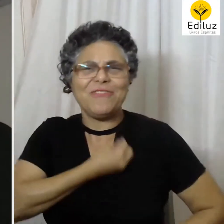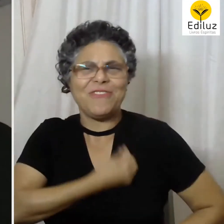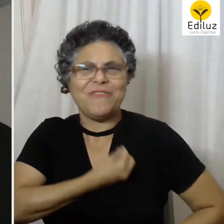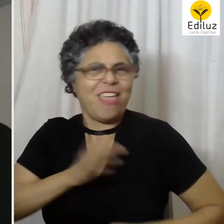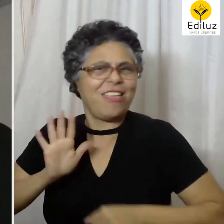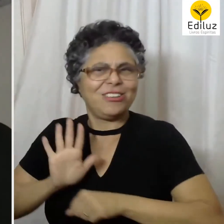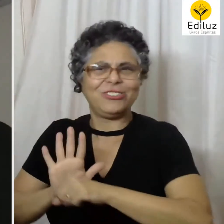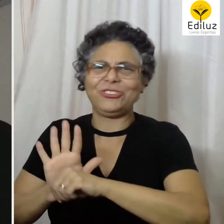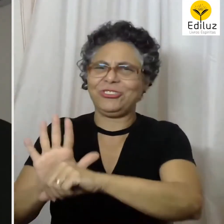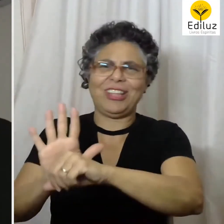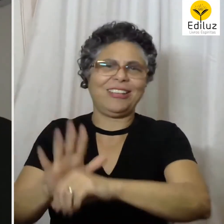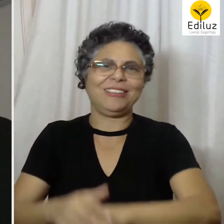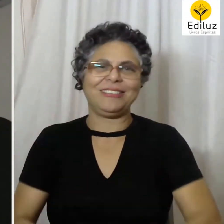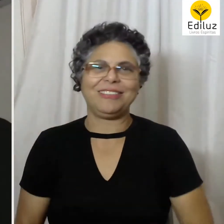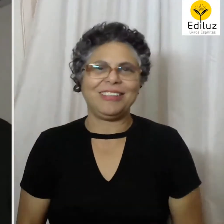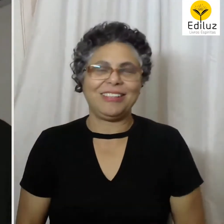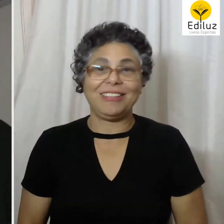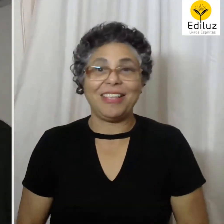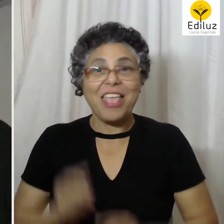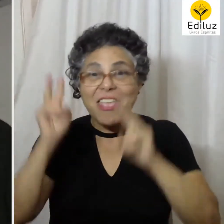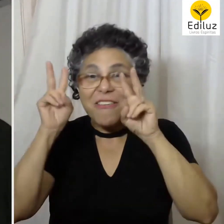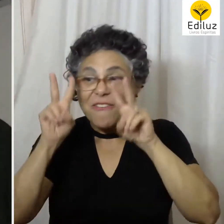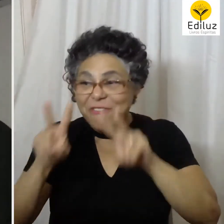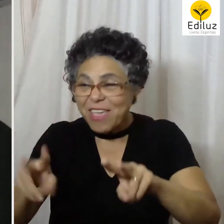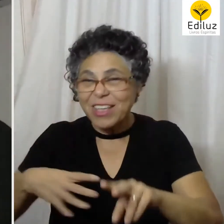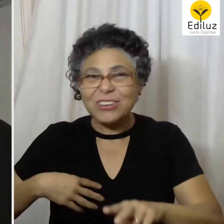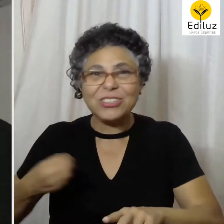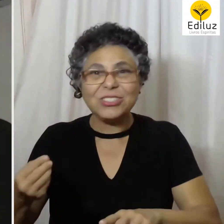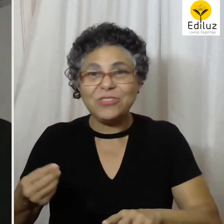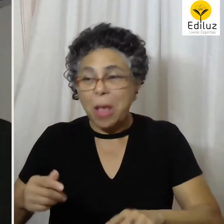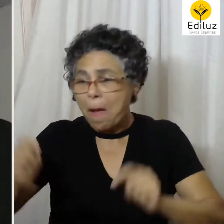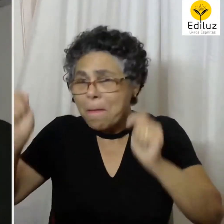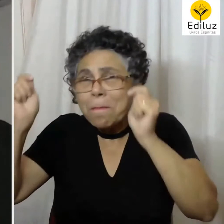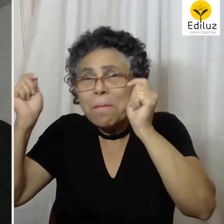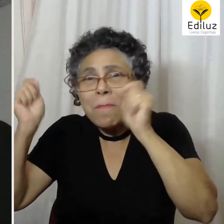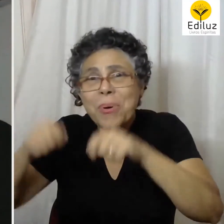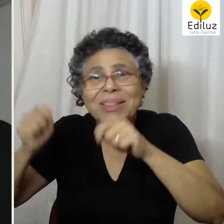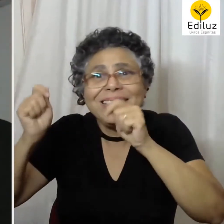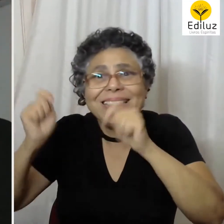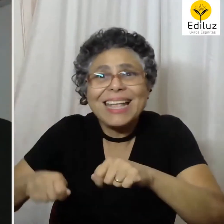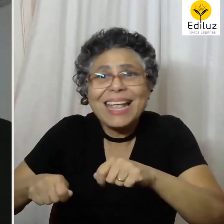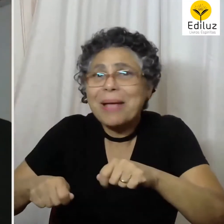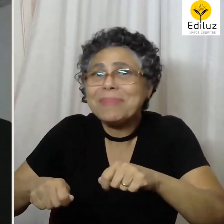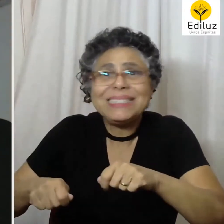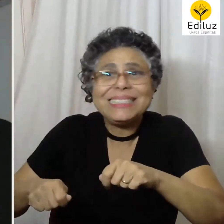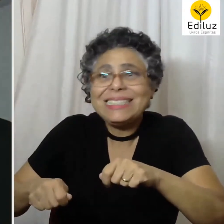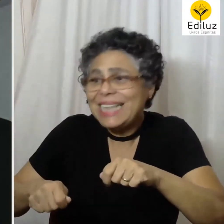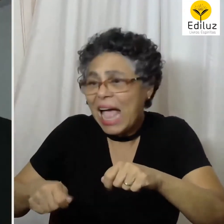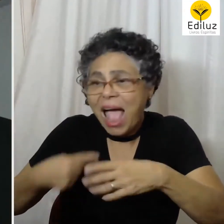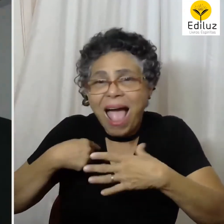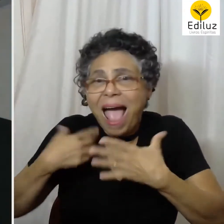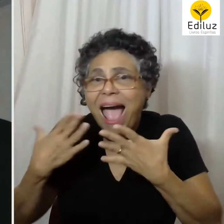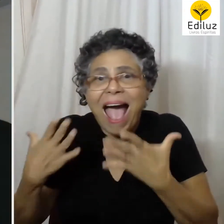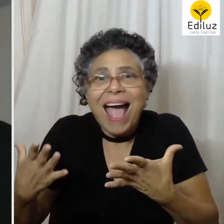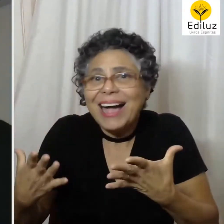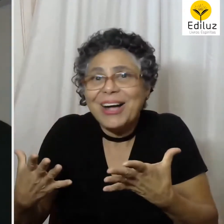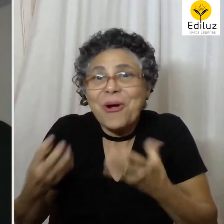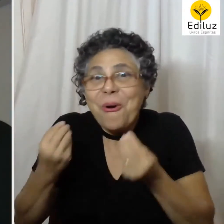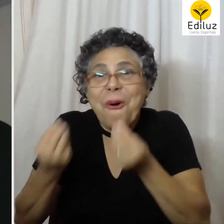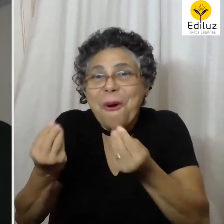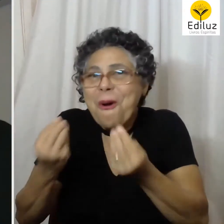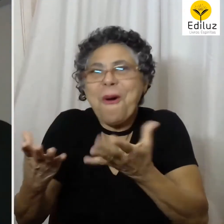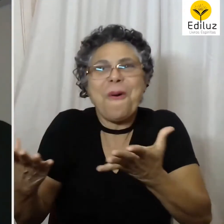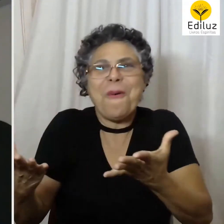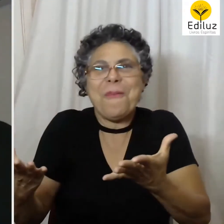ajudar. E ver nos filhos os potenciais que muitas vezes nos cegamos. A